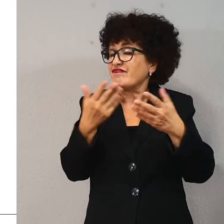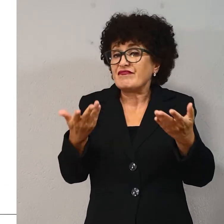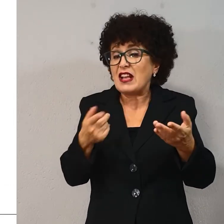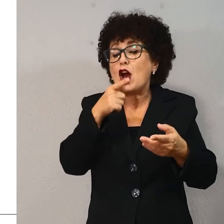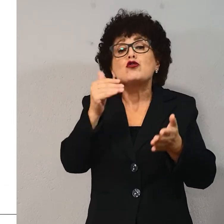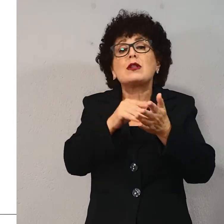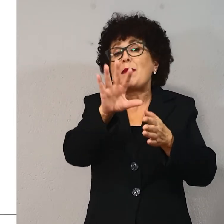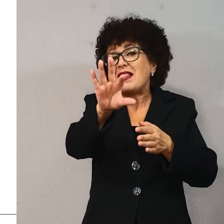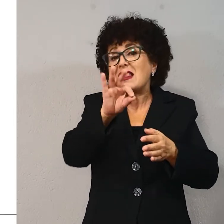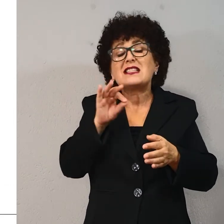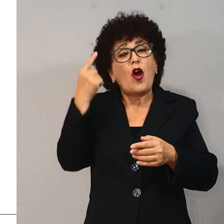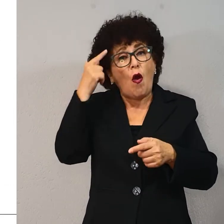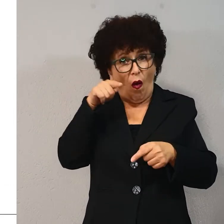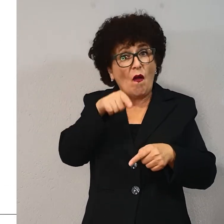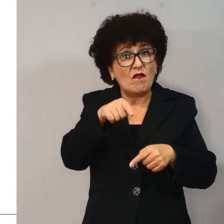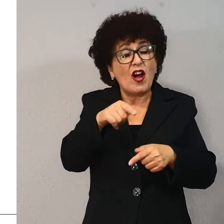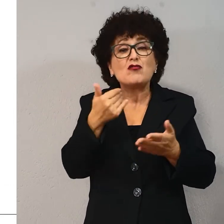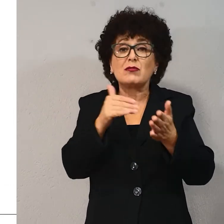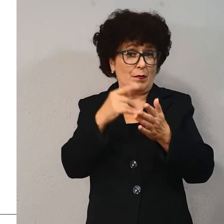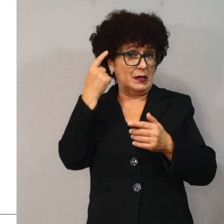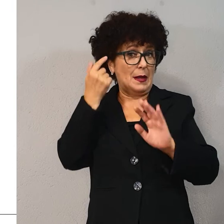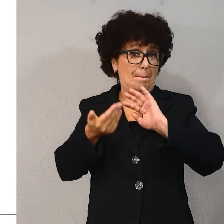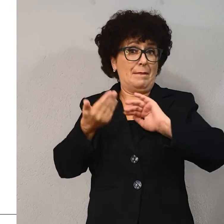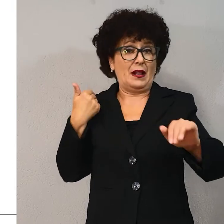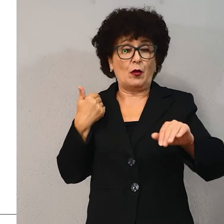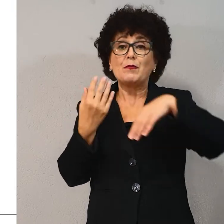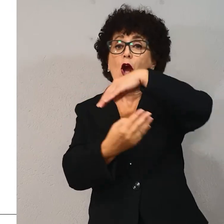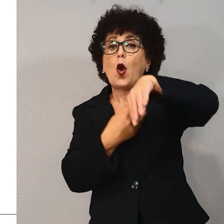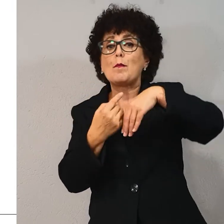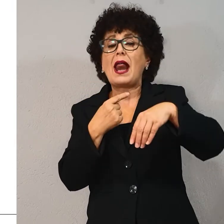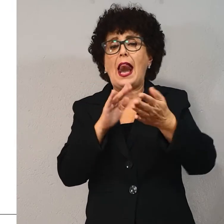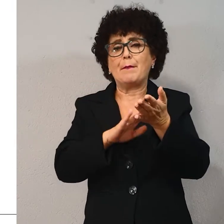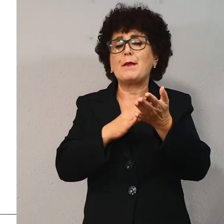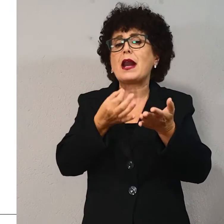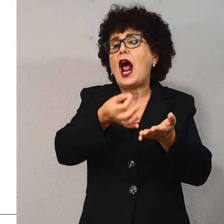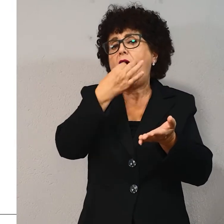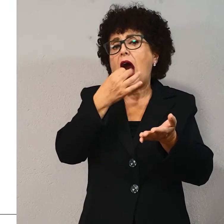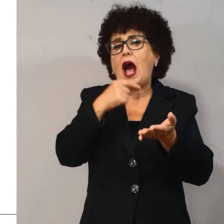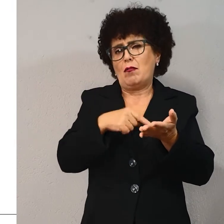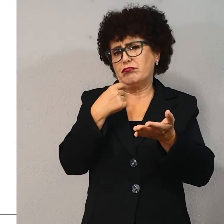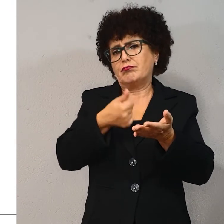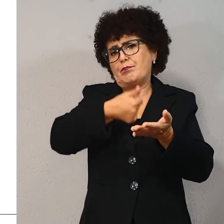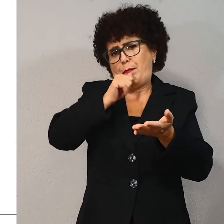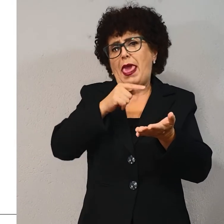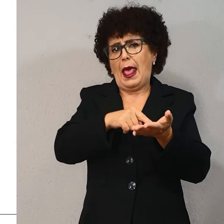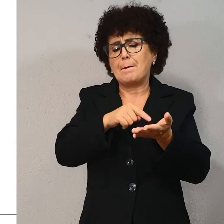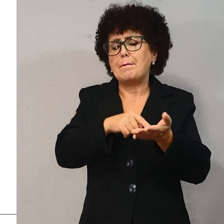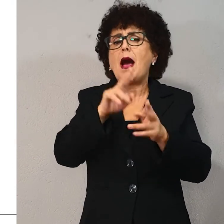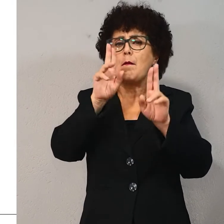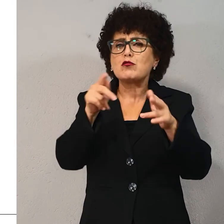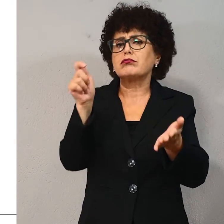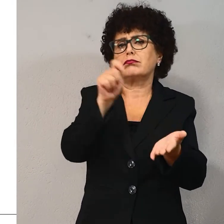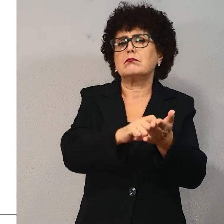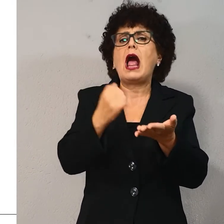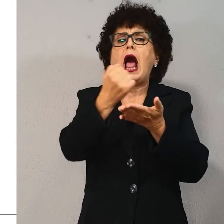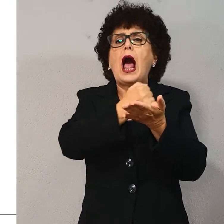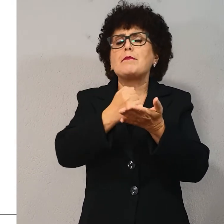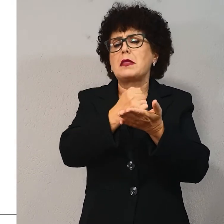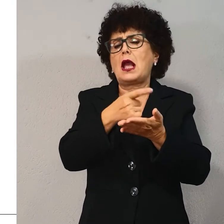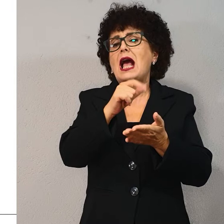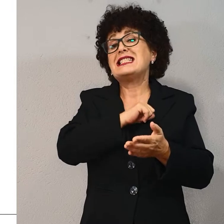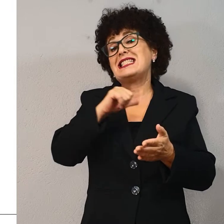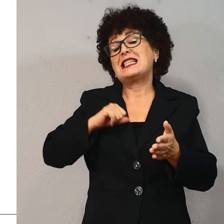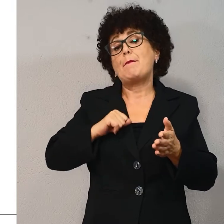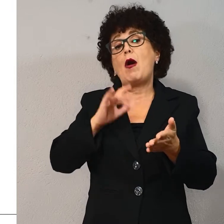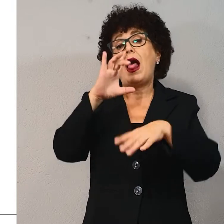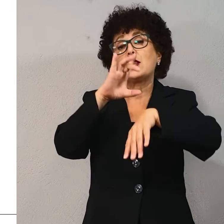пред да го одбереш овој метод? Комбинираните орални контрацептиви може да се набават од аптека исклучиво со